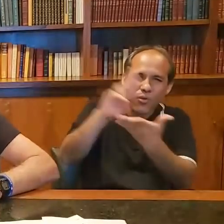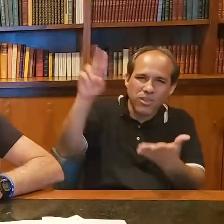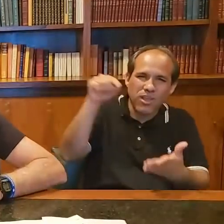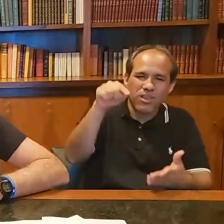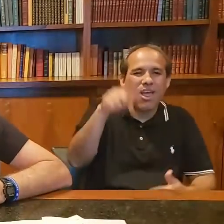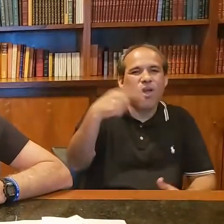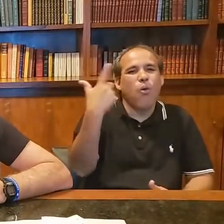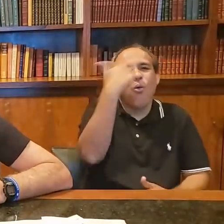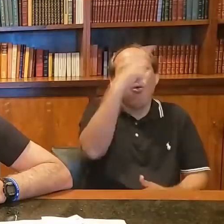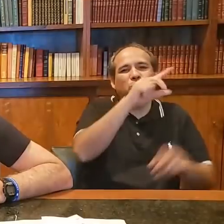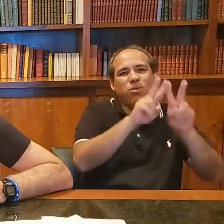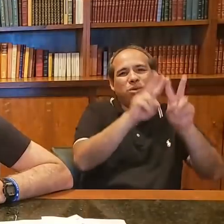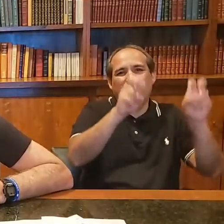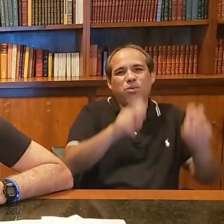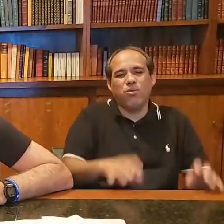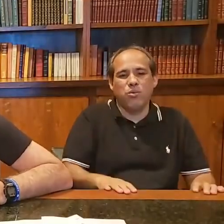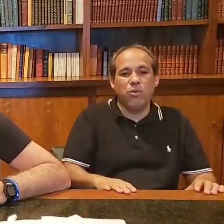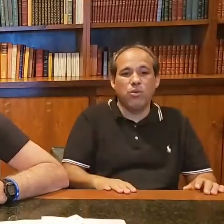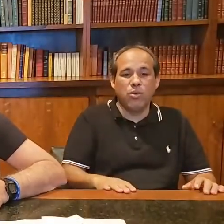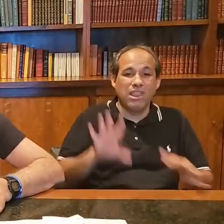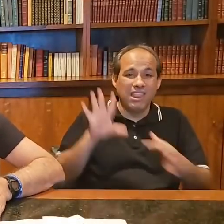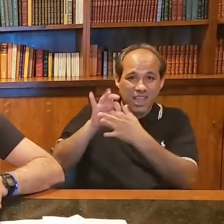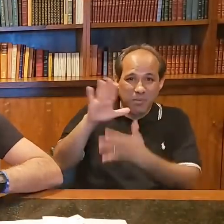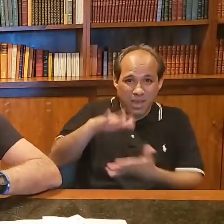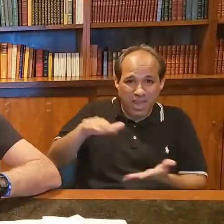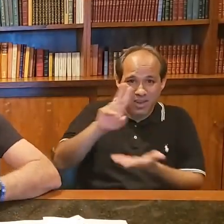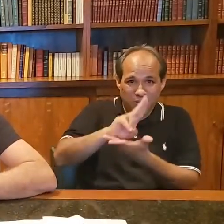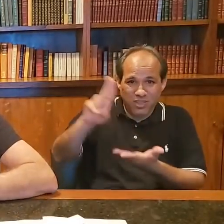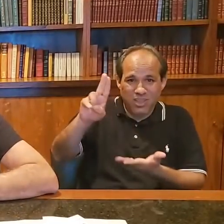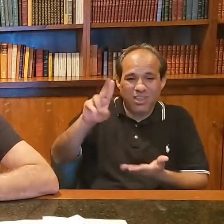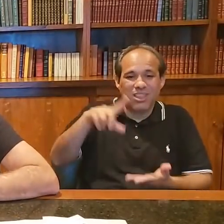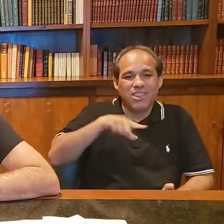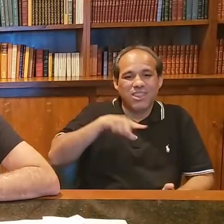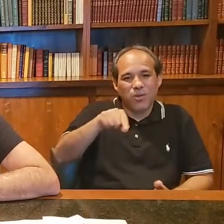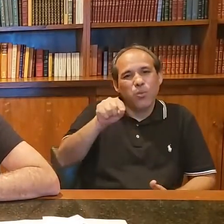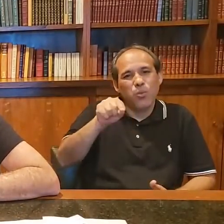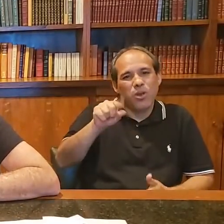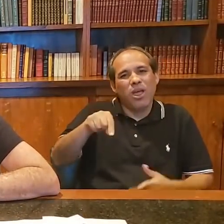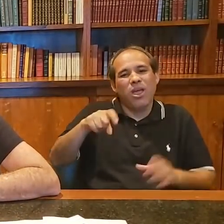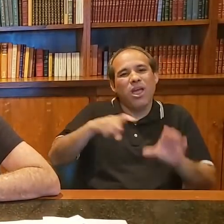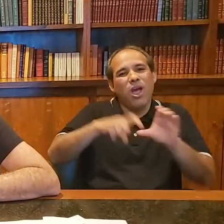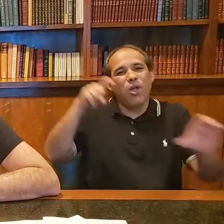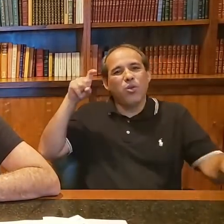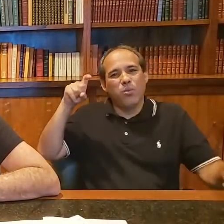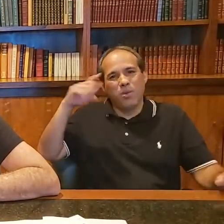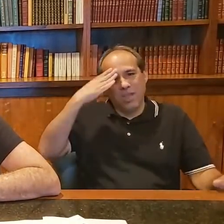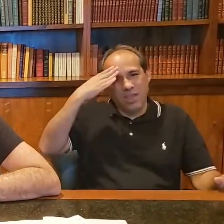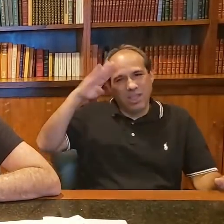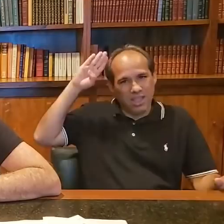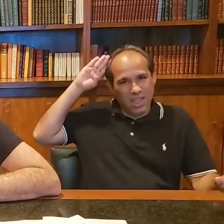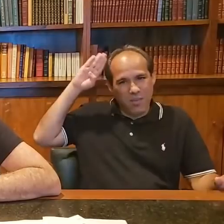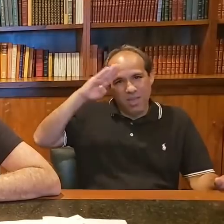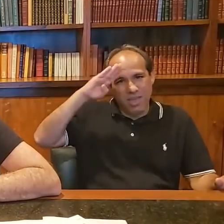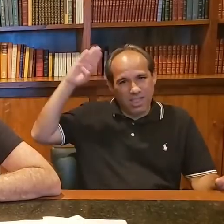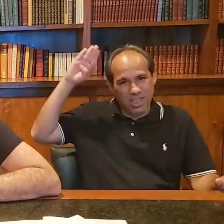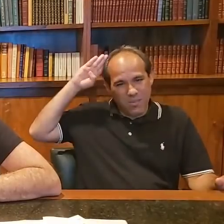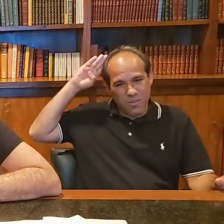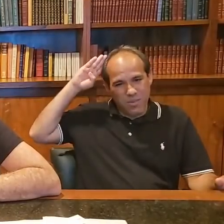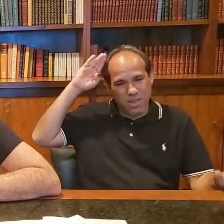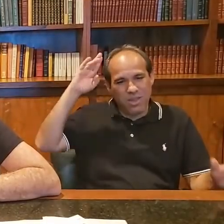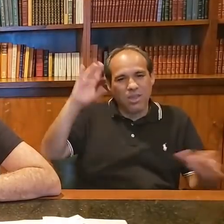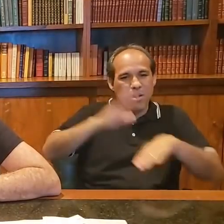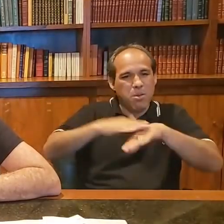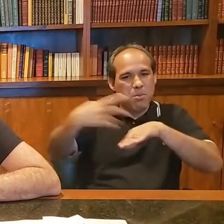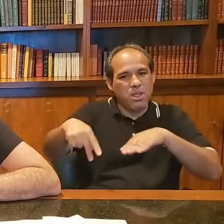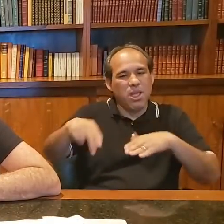uma questão, que a universidade, ela tem o que chamamos de autonomia acadêmica, autonomia universitária. Então,